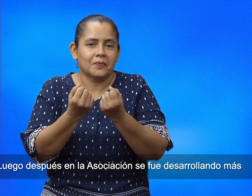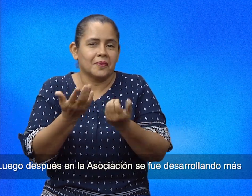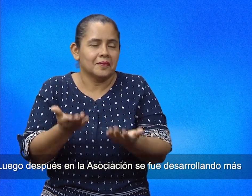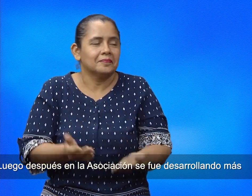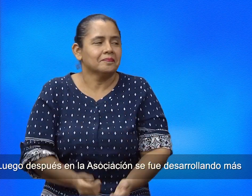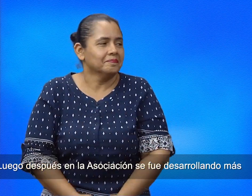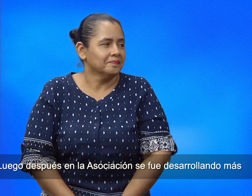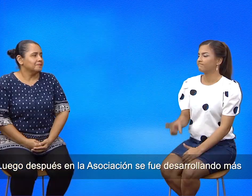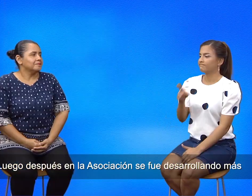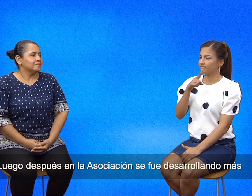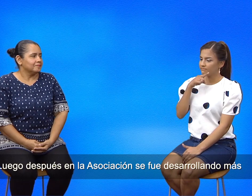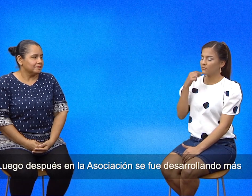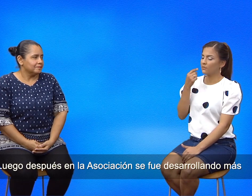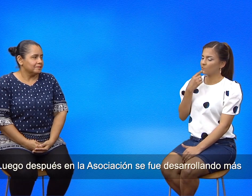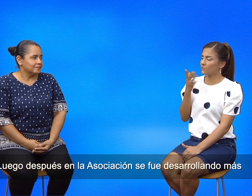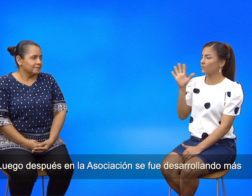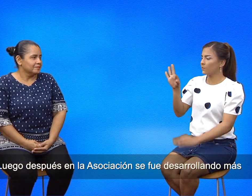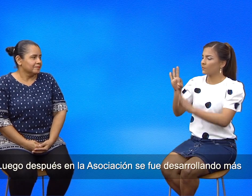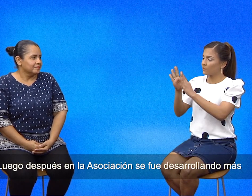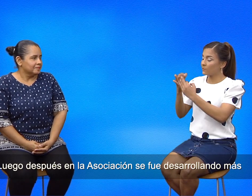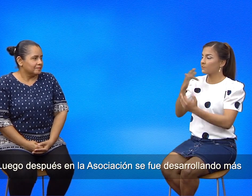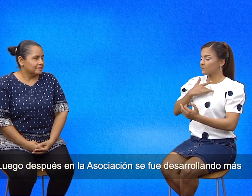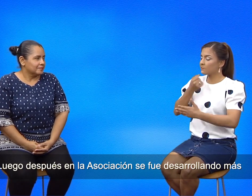Luego ya pues en la asociación se fue desarrollando más.